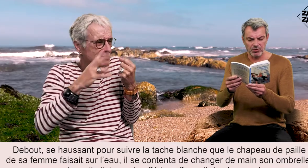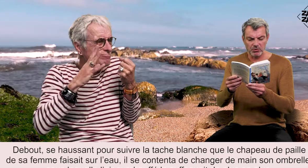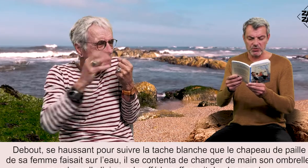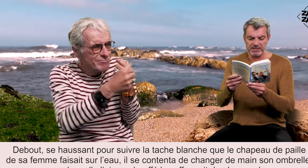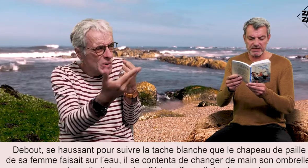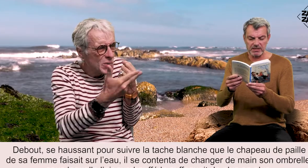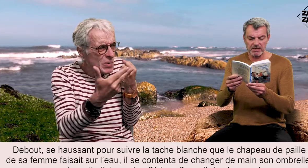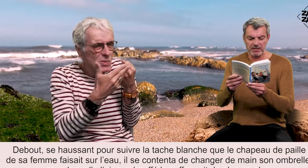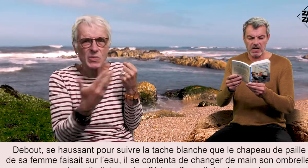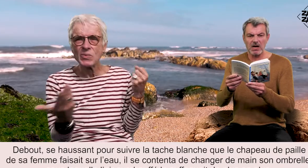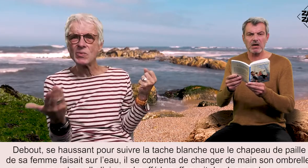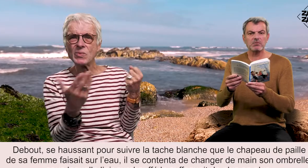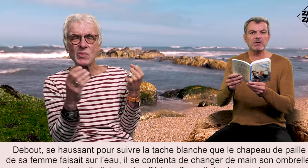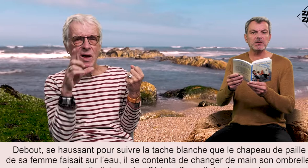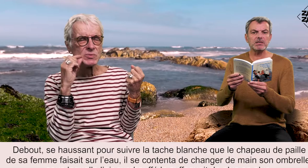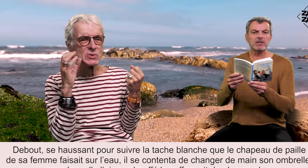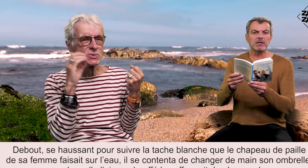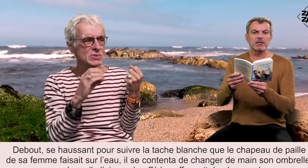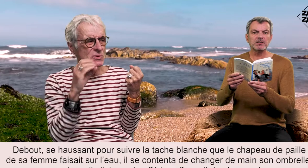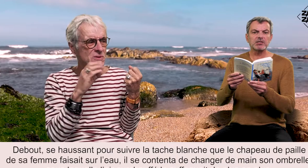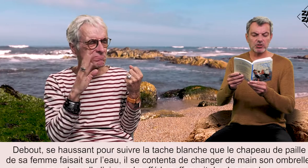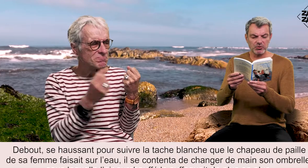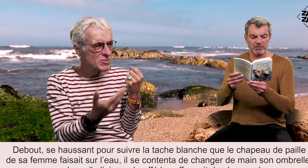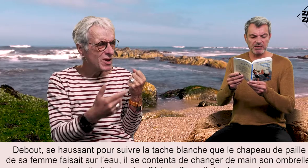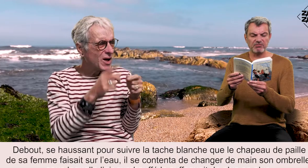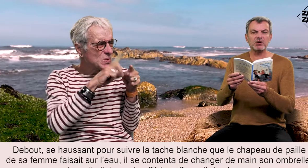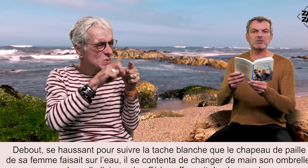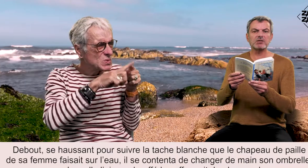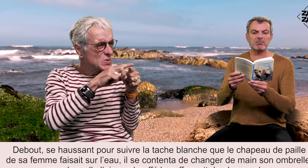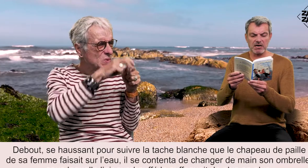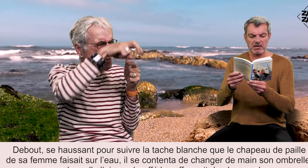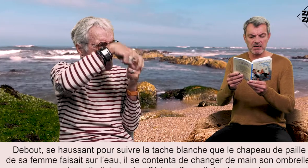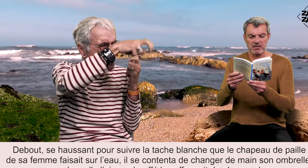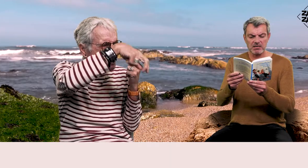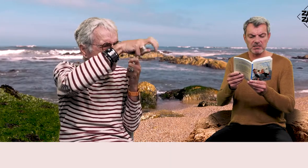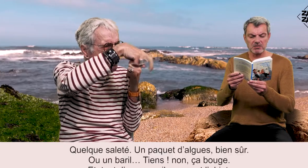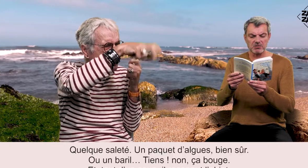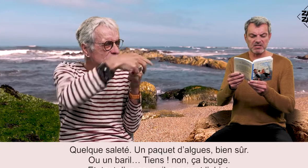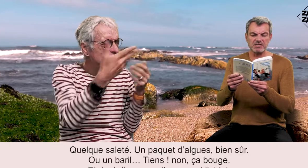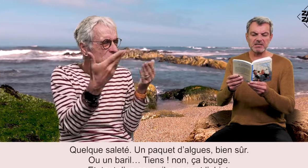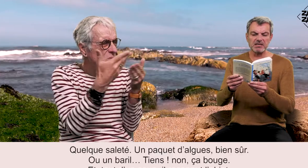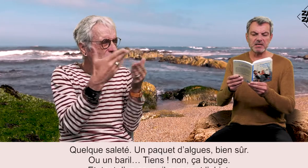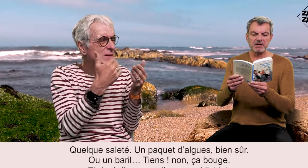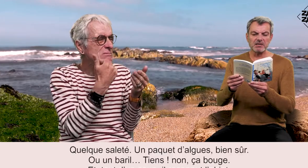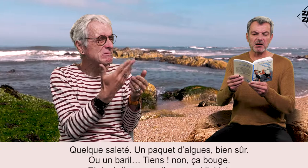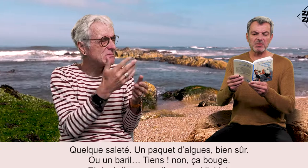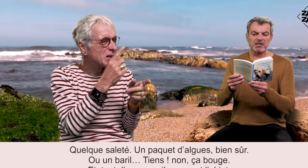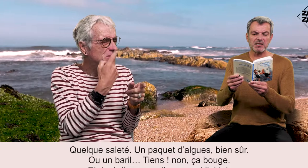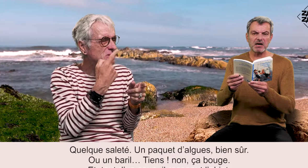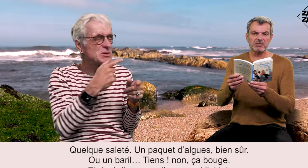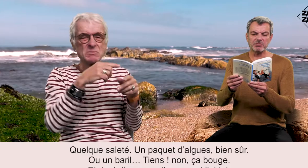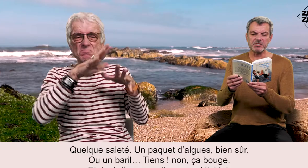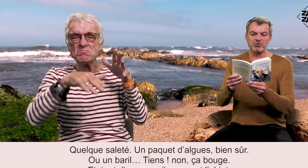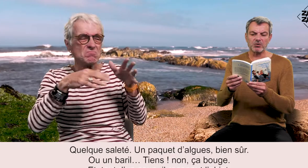vu ? » murmurait-il. « Ah oui ! Cette chose qui flotte là-bas ! Quelques saletés ! Un